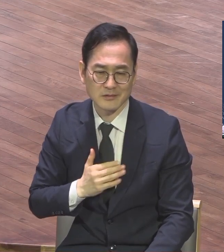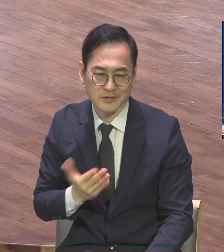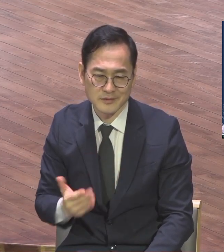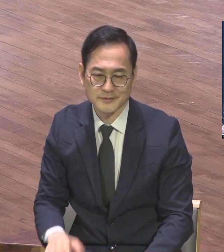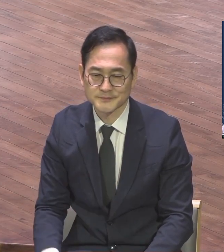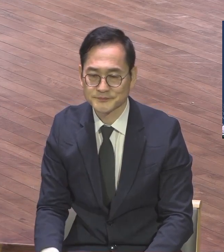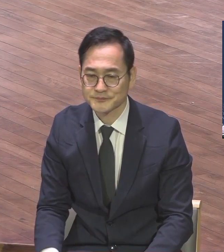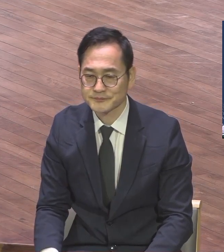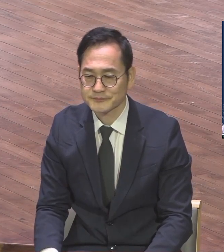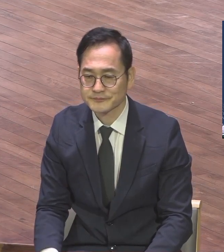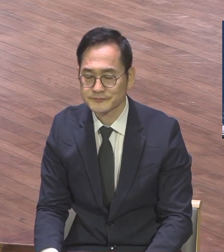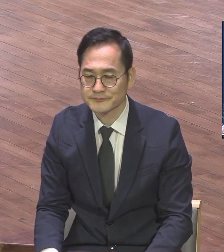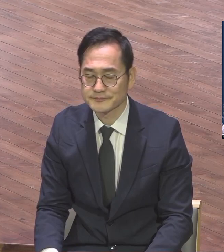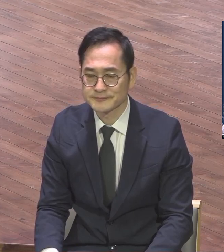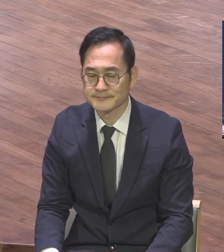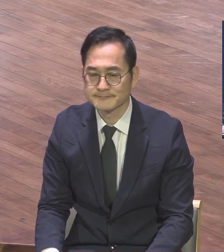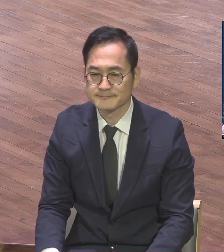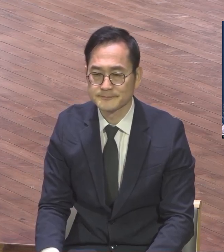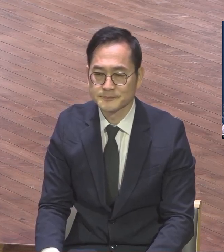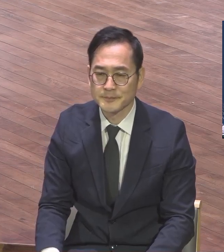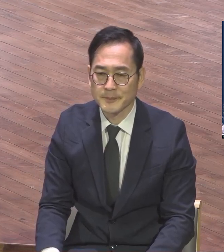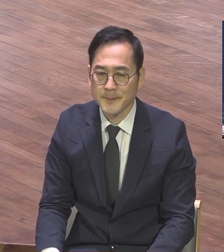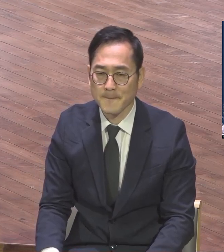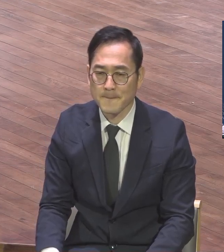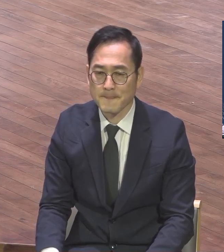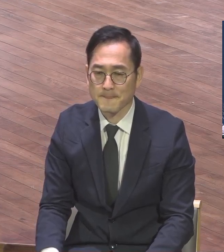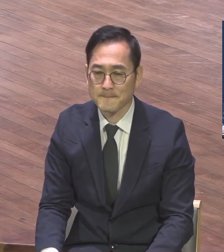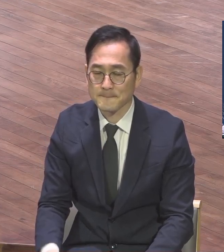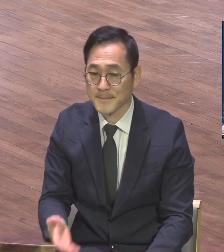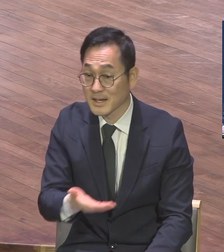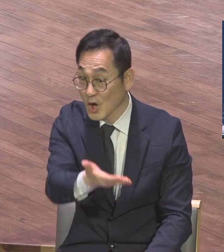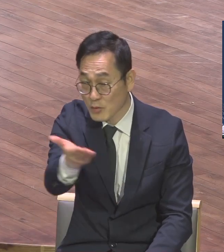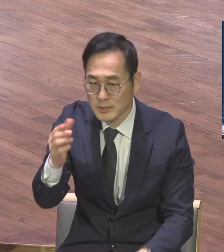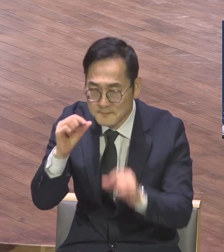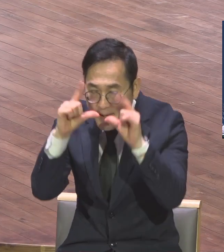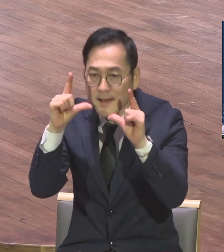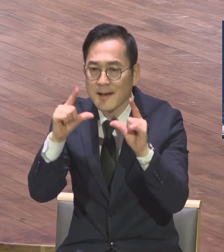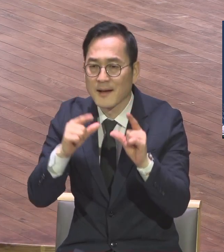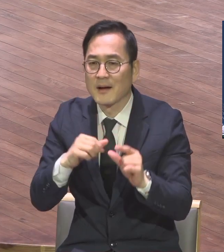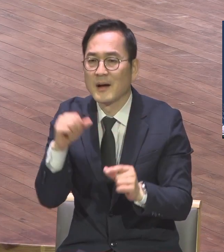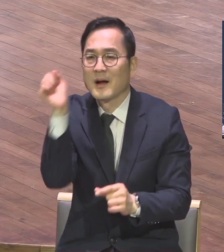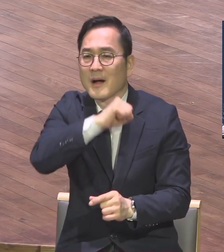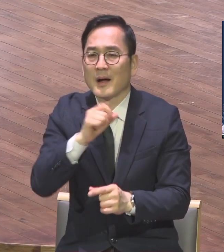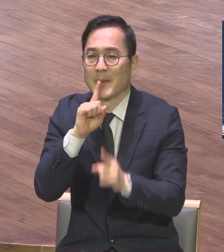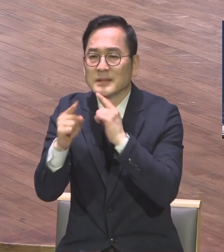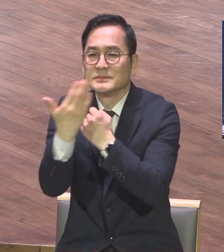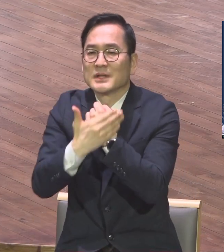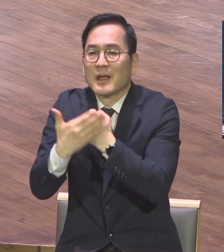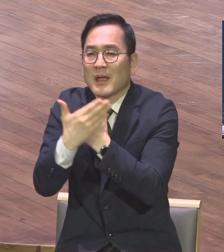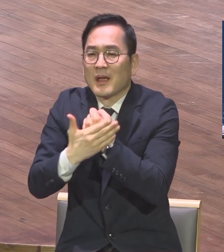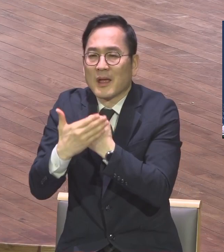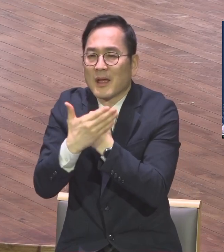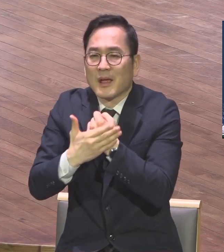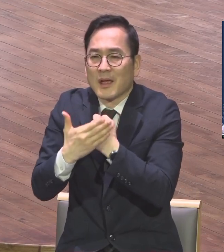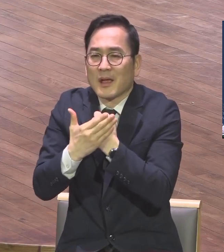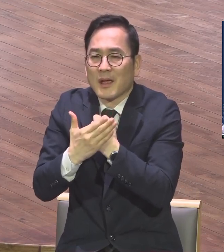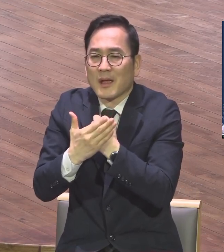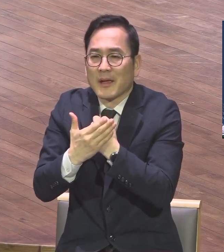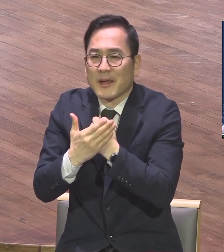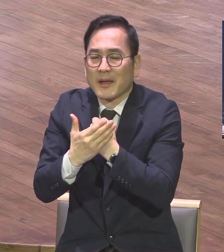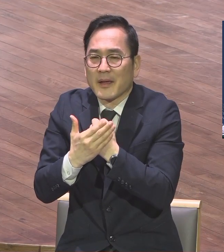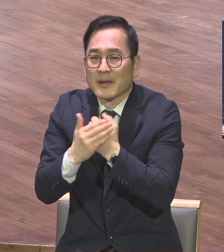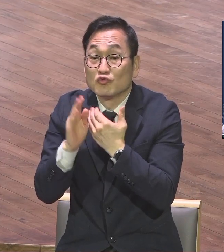그런데 여러분, 여기서 중요한 것이 있는데요, 여러분이 깨달았고 알았다고 해서 그냥 가만히 계시면 안 됩니다.